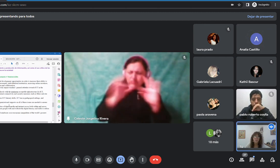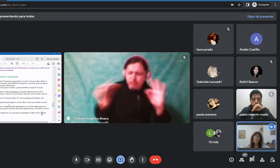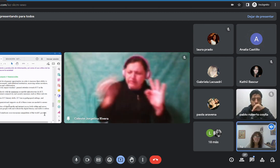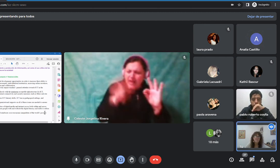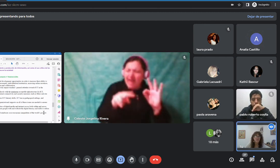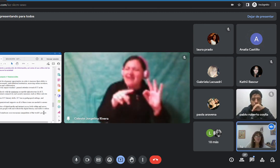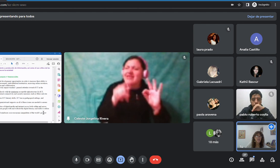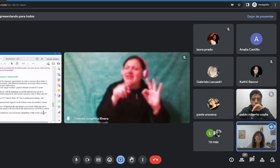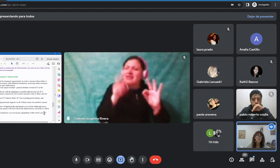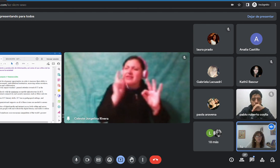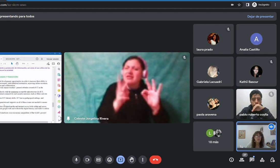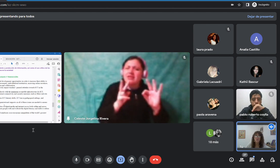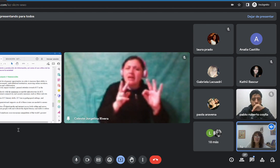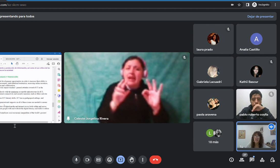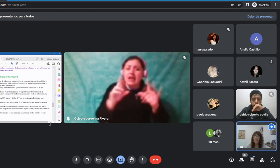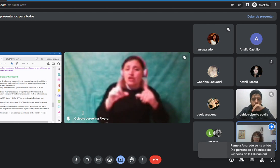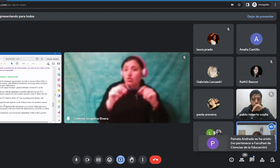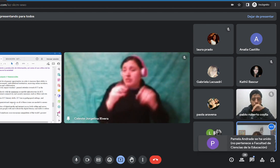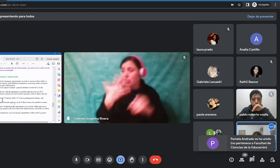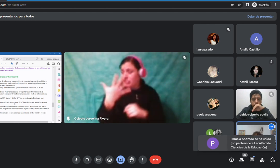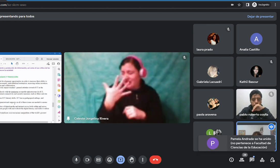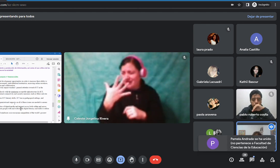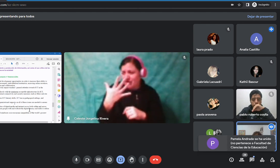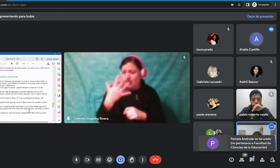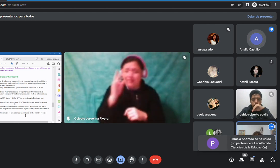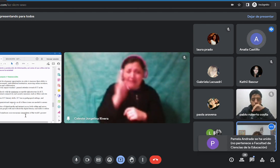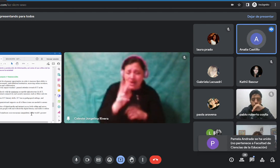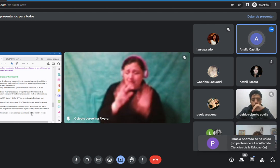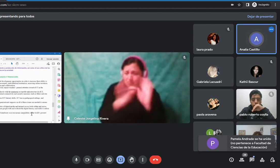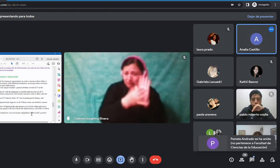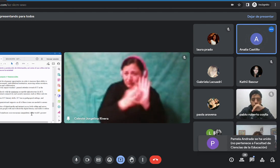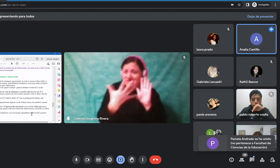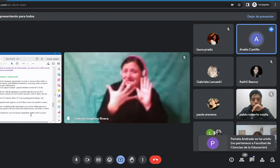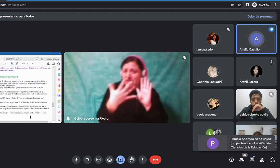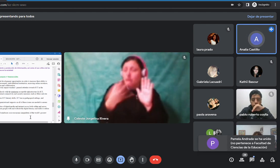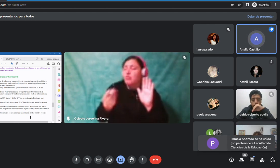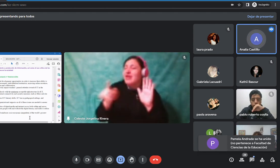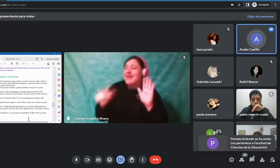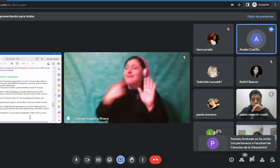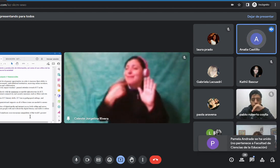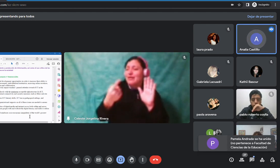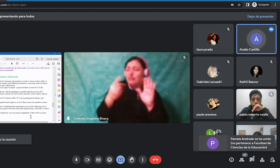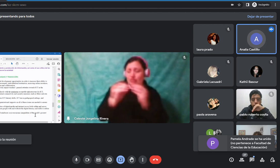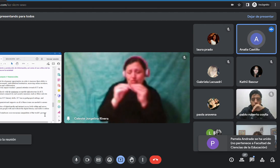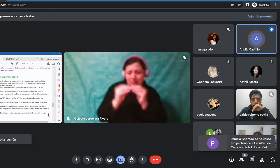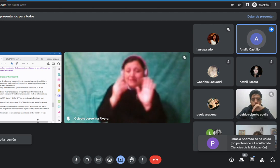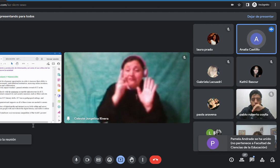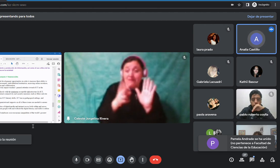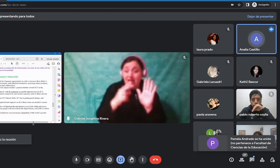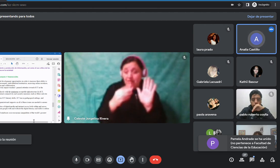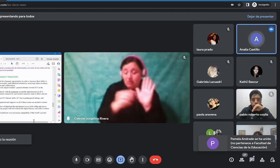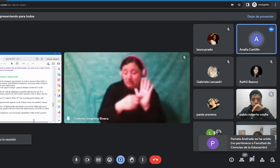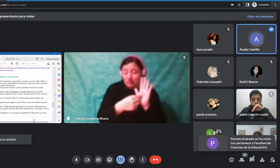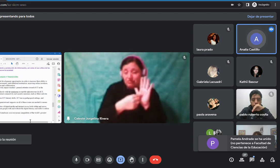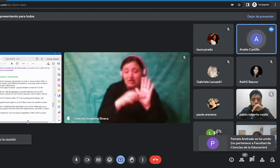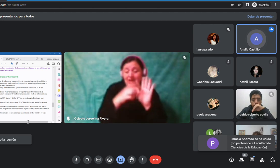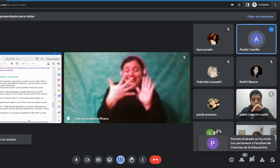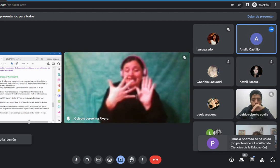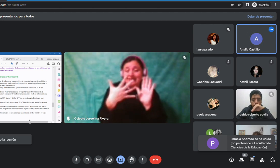la 5, ya que está preguntando Analía. ¿Cuál es el sustantivo? Así vamos adelantando. Sí. ¿Cuál es el sustantivo?